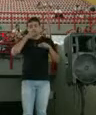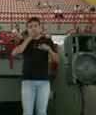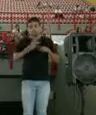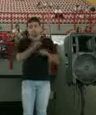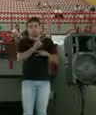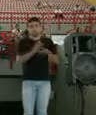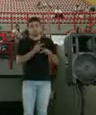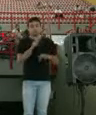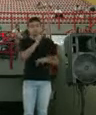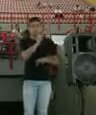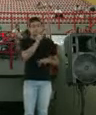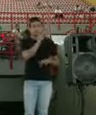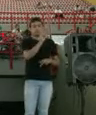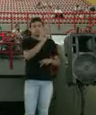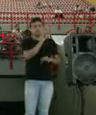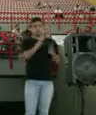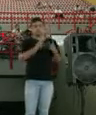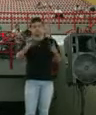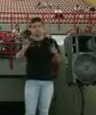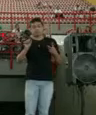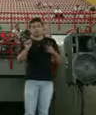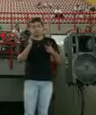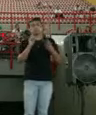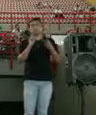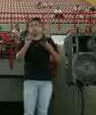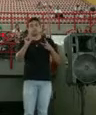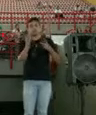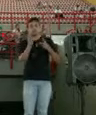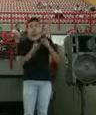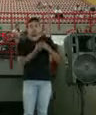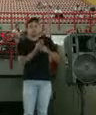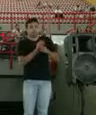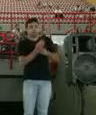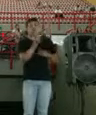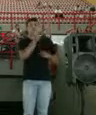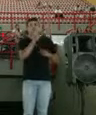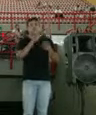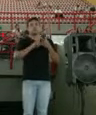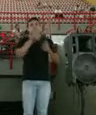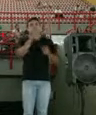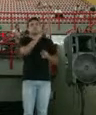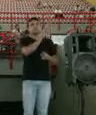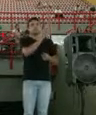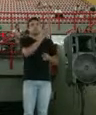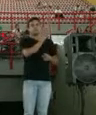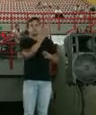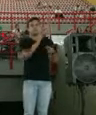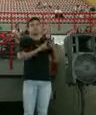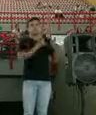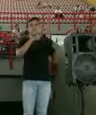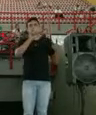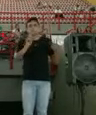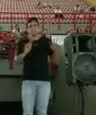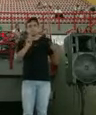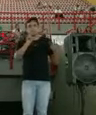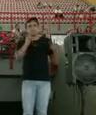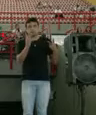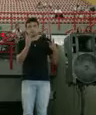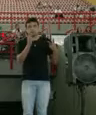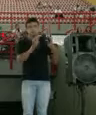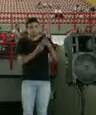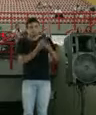aí, o FSH e o LH. Se uma mulher nem secreta o FSH e nem secreta o